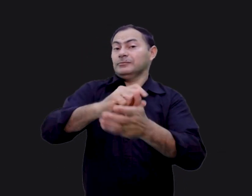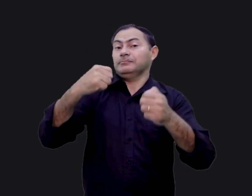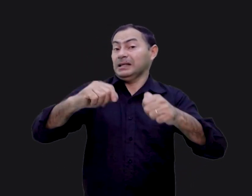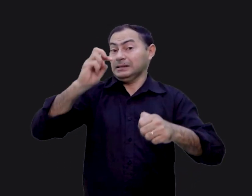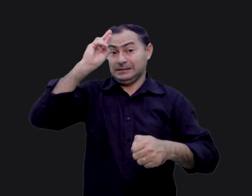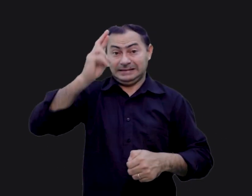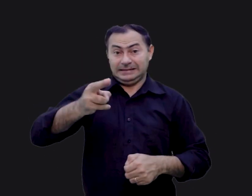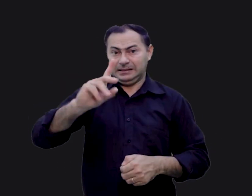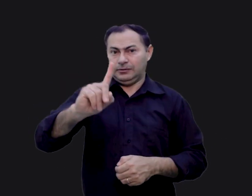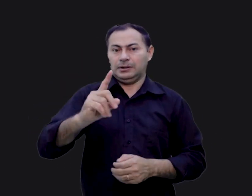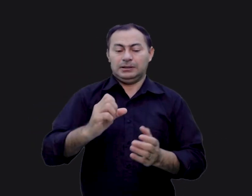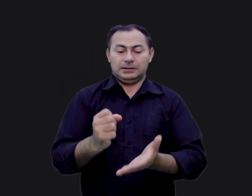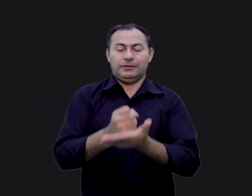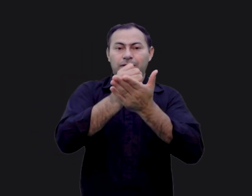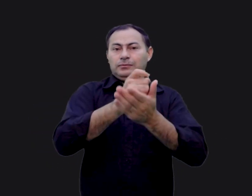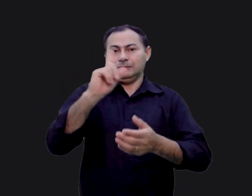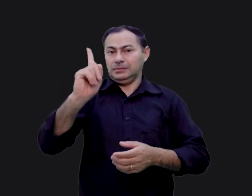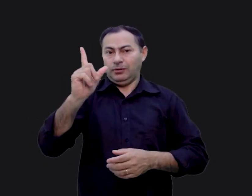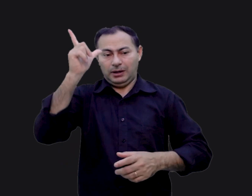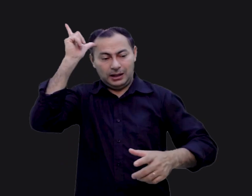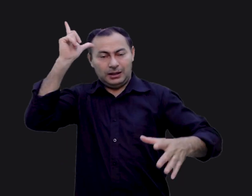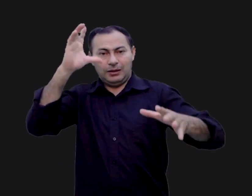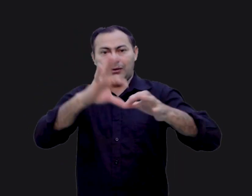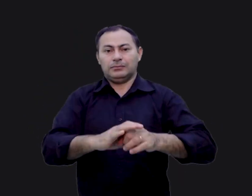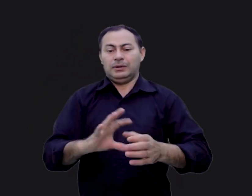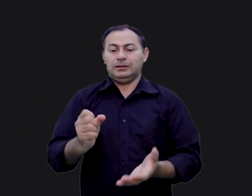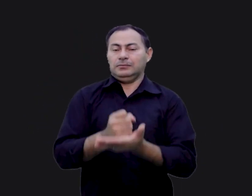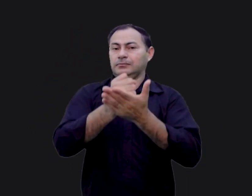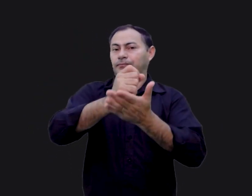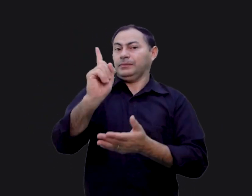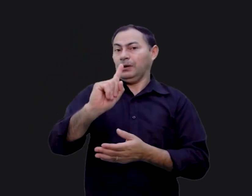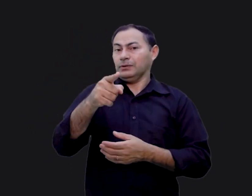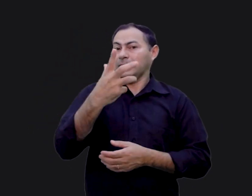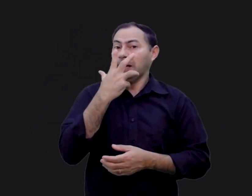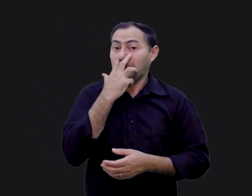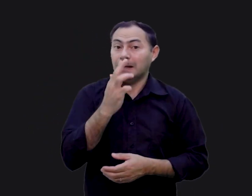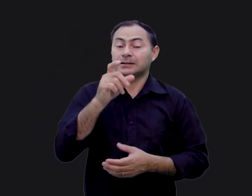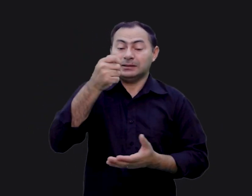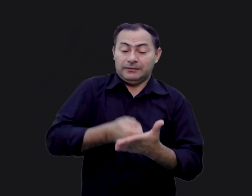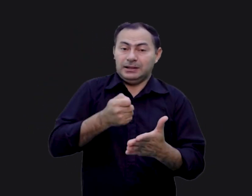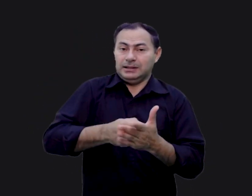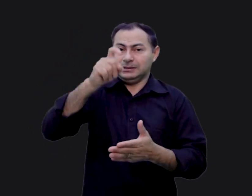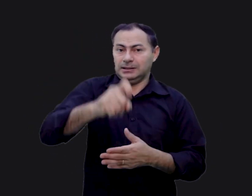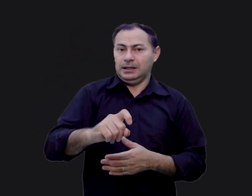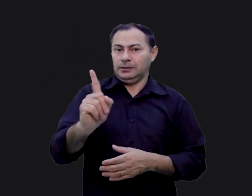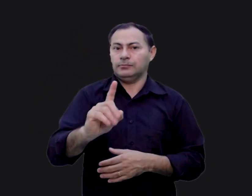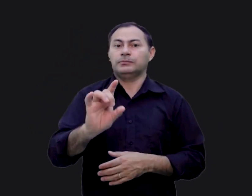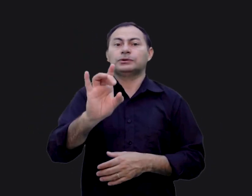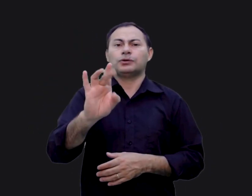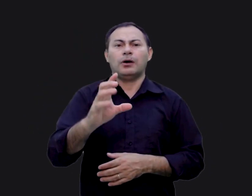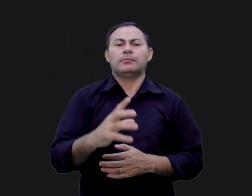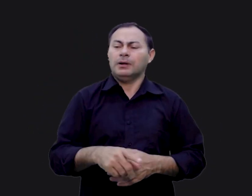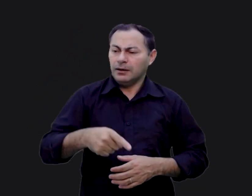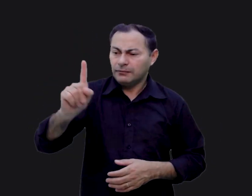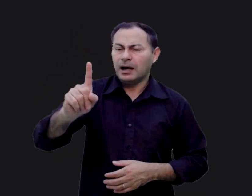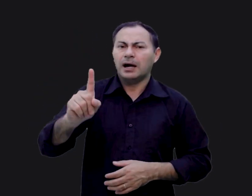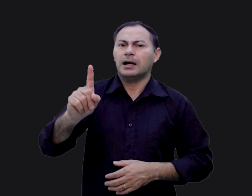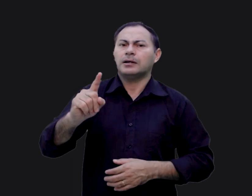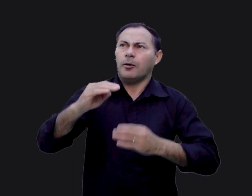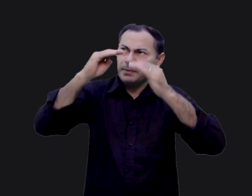racional. A salvação não tem que ser lógica. A salvação não tem que ser o que você acha que deveria ser. Apenas, vai lá, se lave